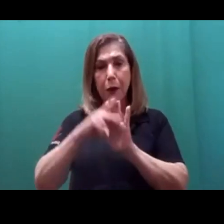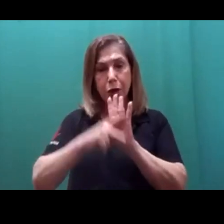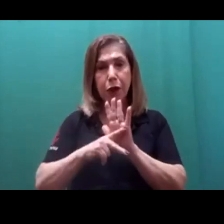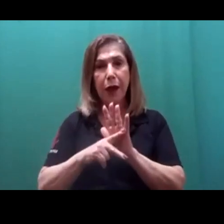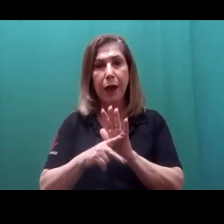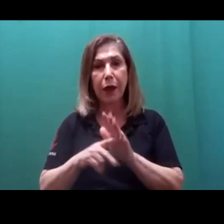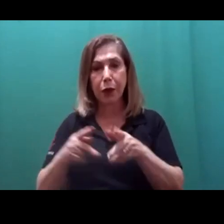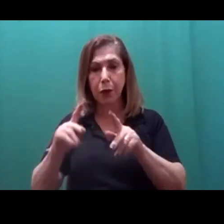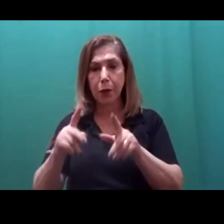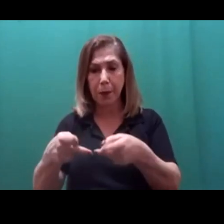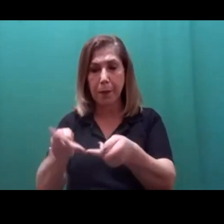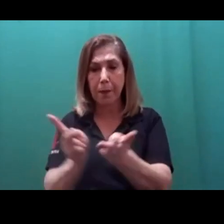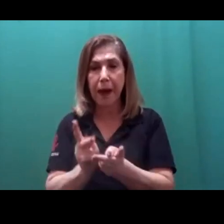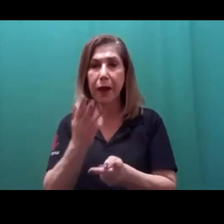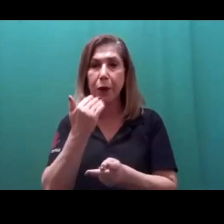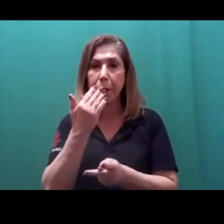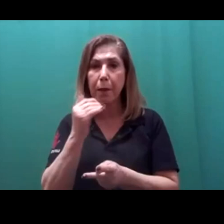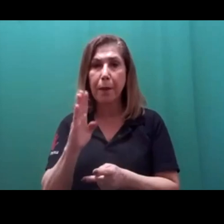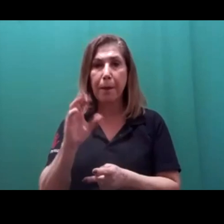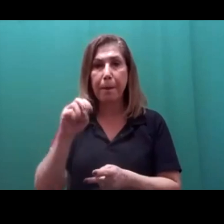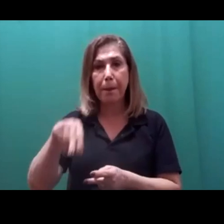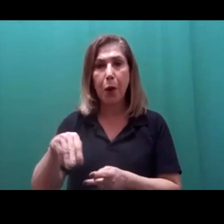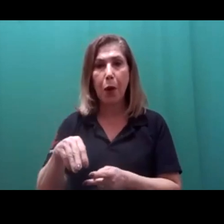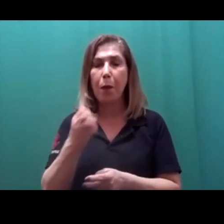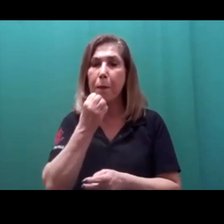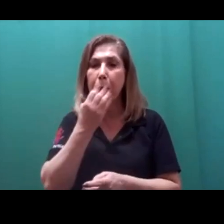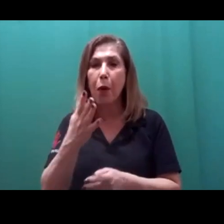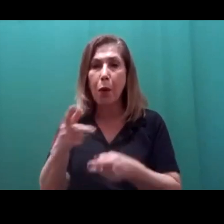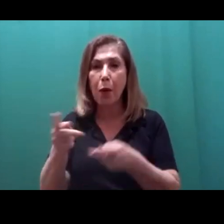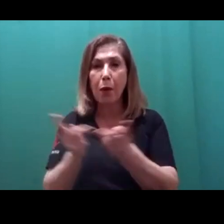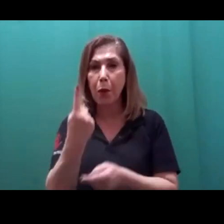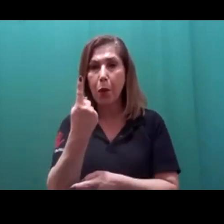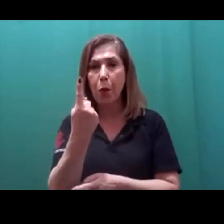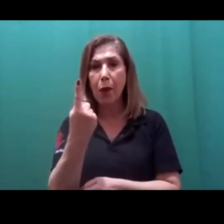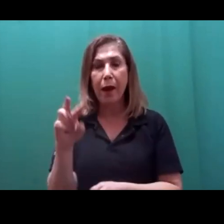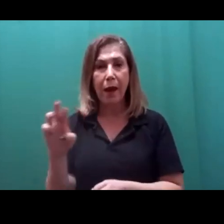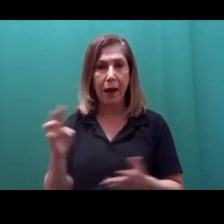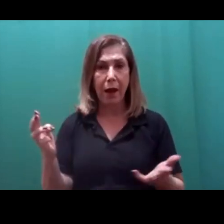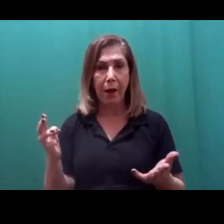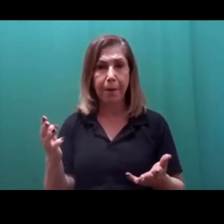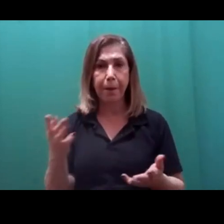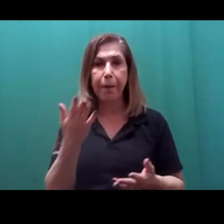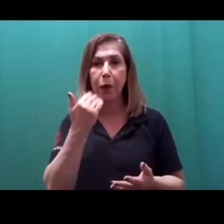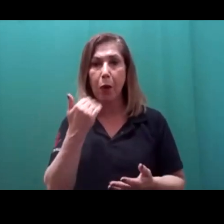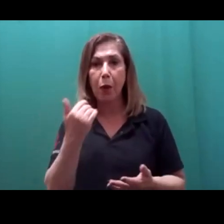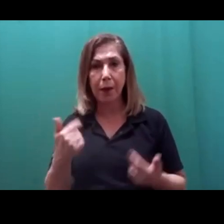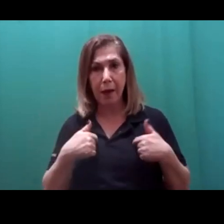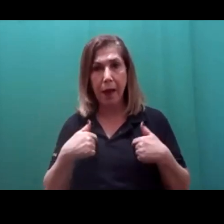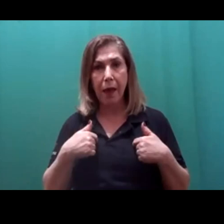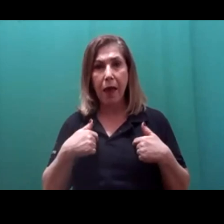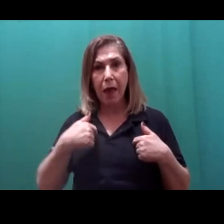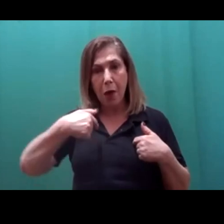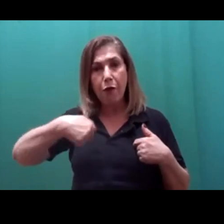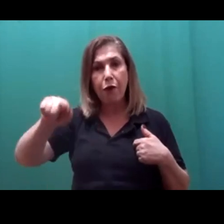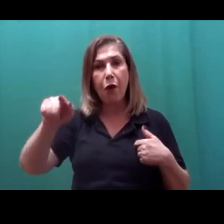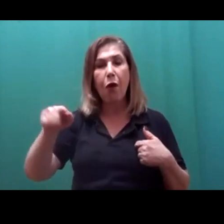um outro exemplo de que funciona. Comida boa a R$1. Comida boa, porque eu como no bom prato. Se eu tiver chance de